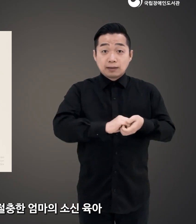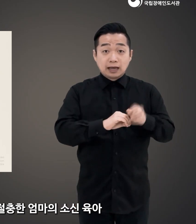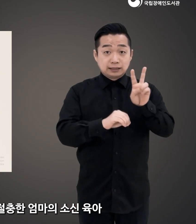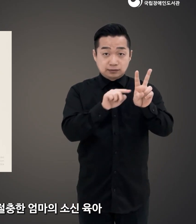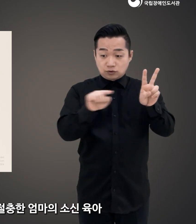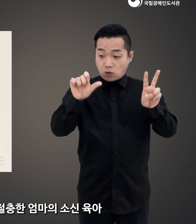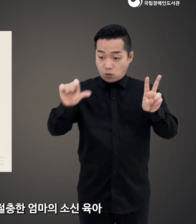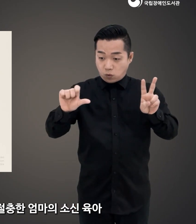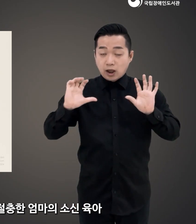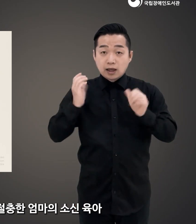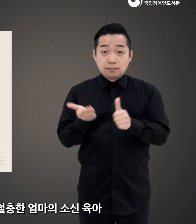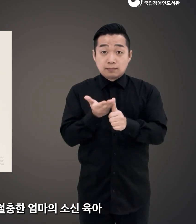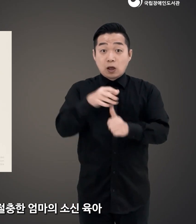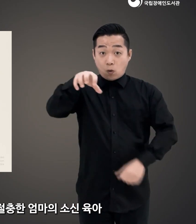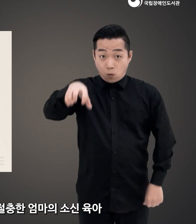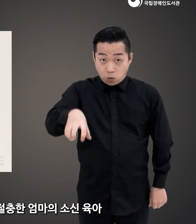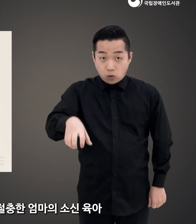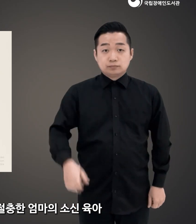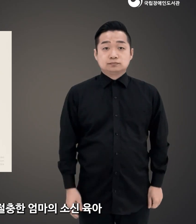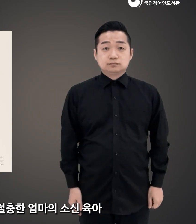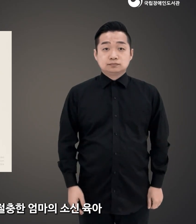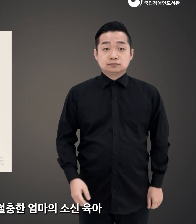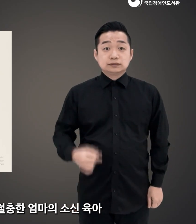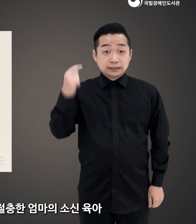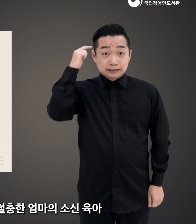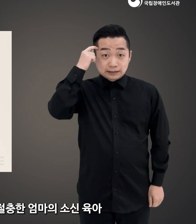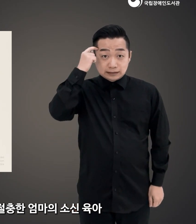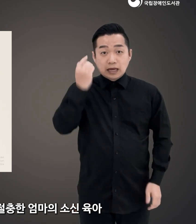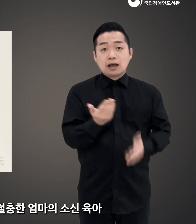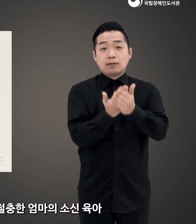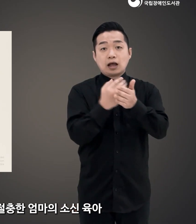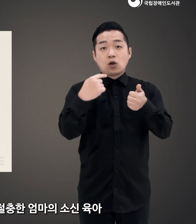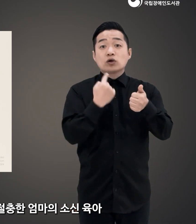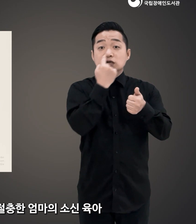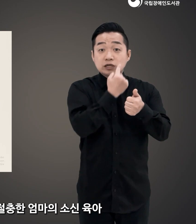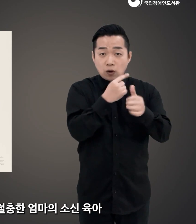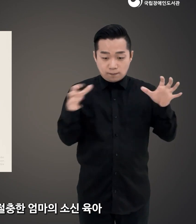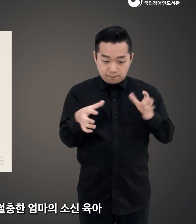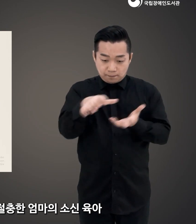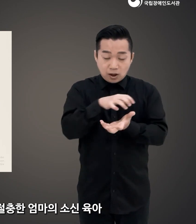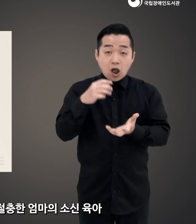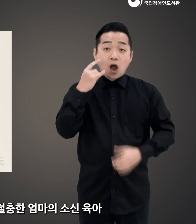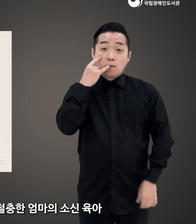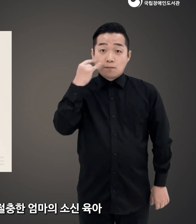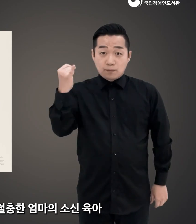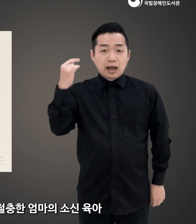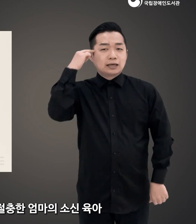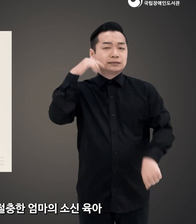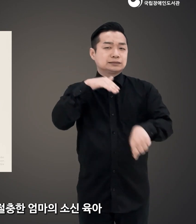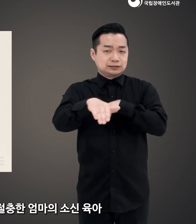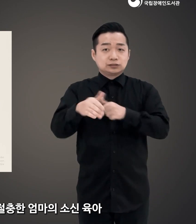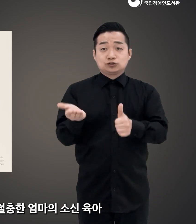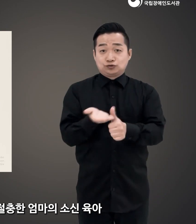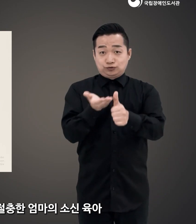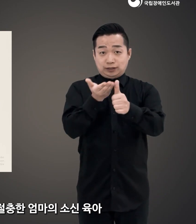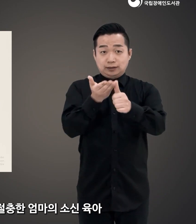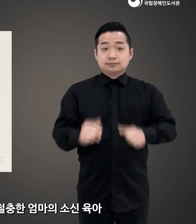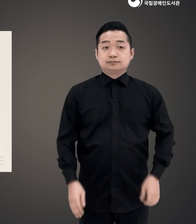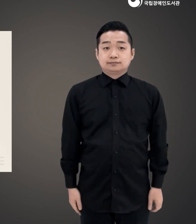만 2세부터 5세 양육 현장과 인지발달 교육 이론을 절충한 엄마의 소신